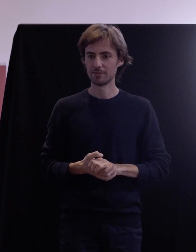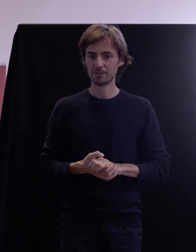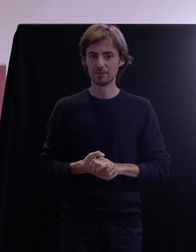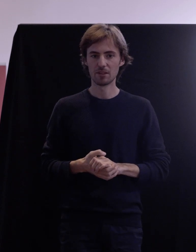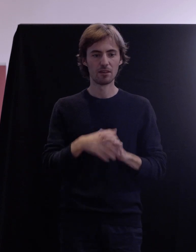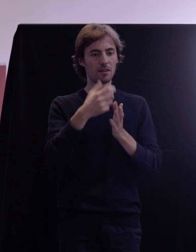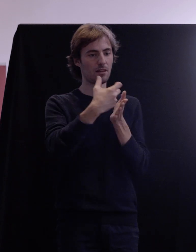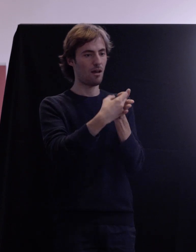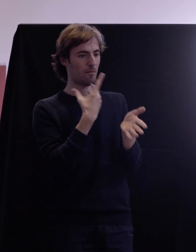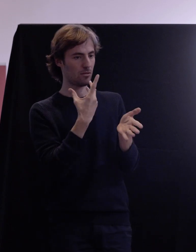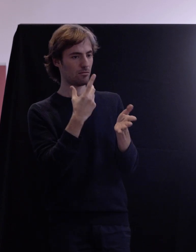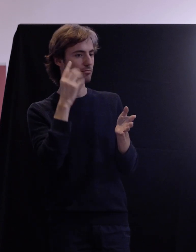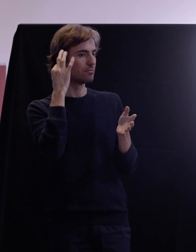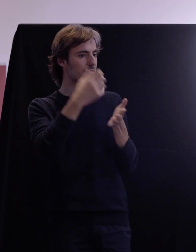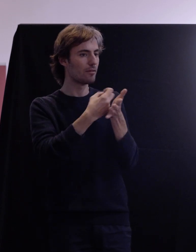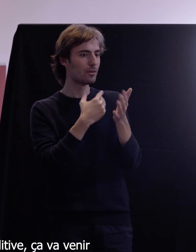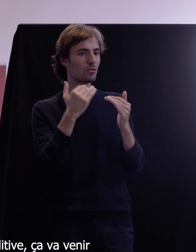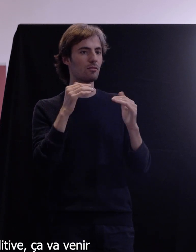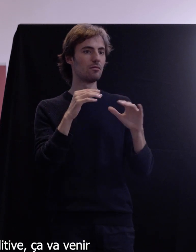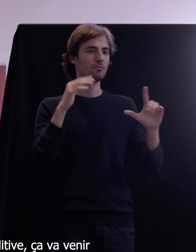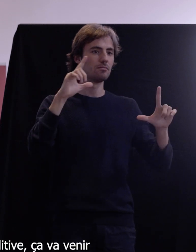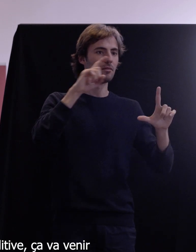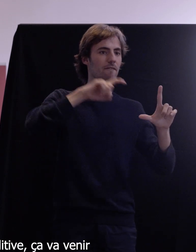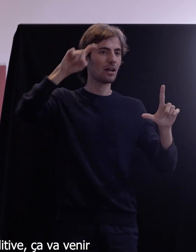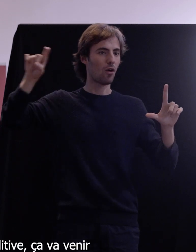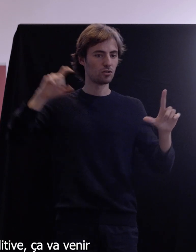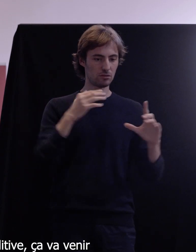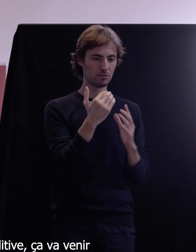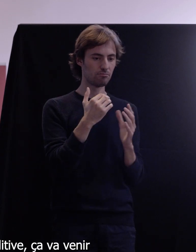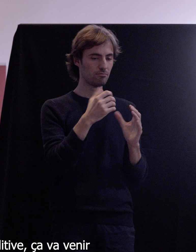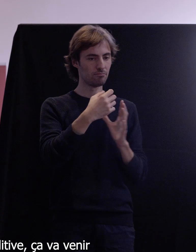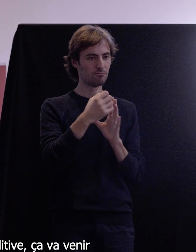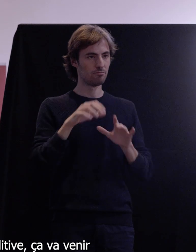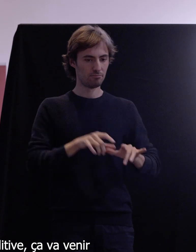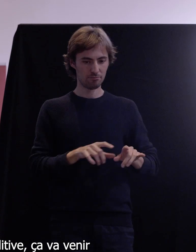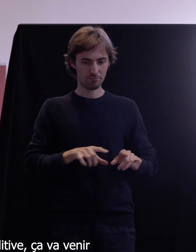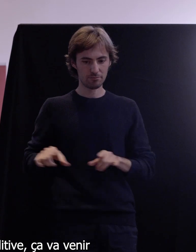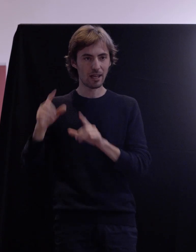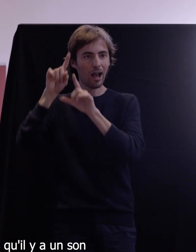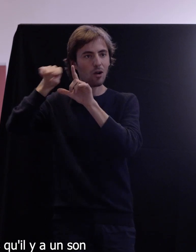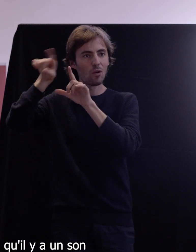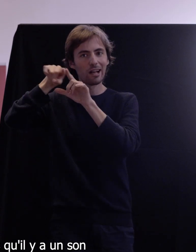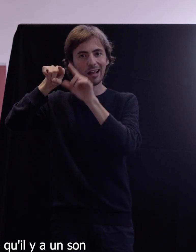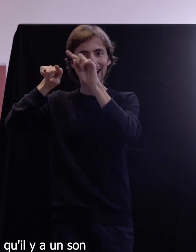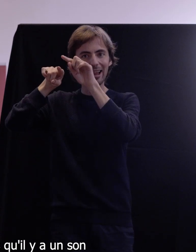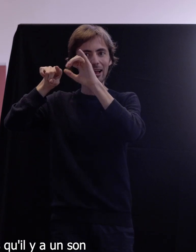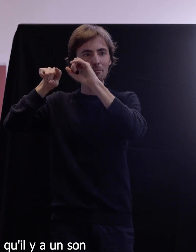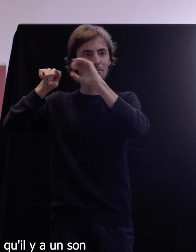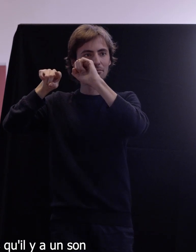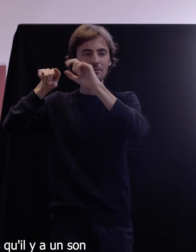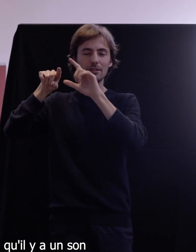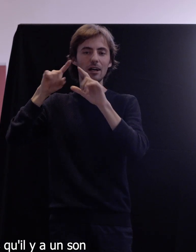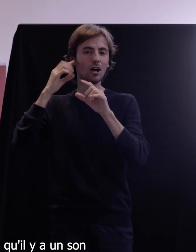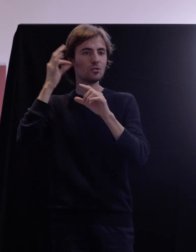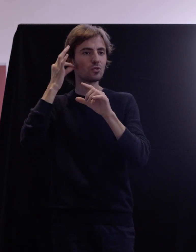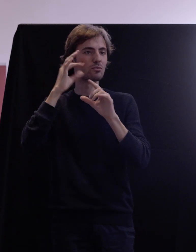de l'information auditive, de la fréquence de l'information auditive, ça va venir activer une partie de la cochlée. Donc à chaque fois qu'il y a un son qui est entendu,